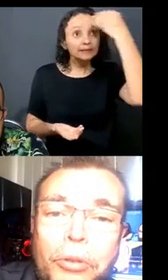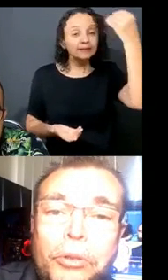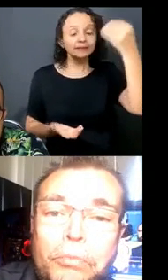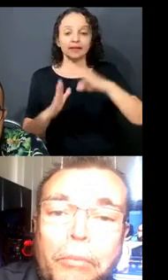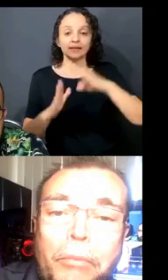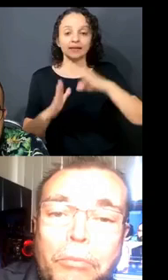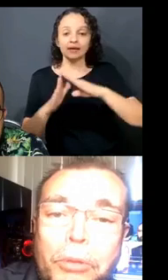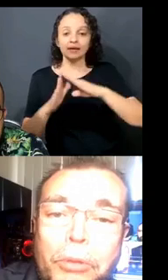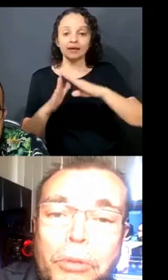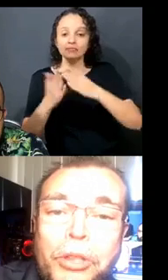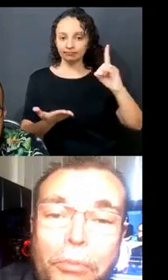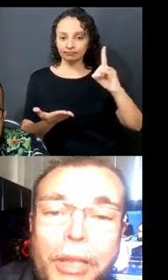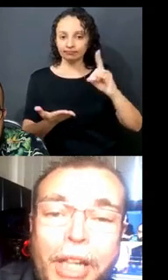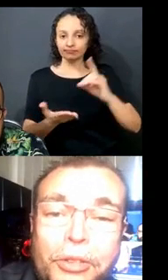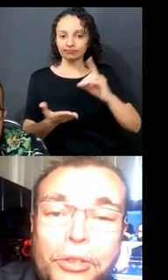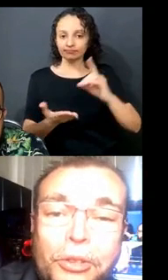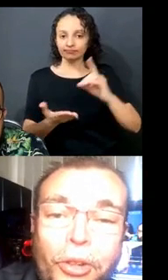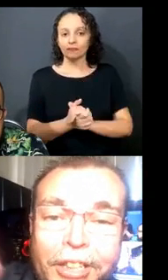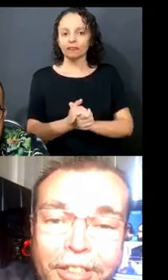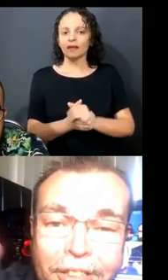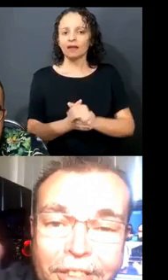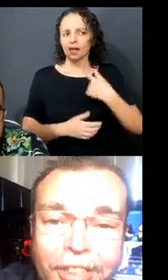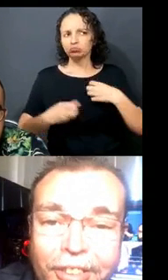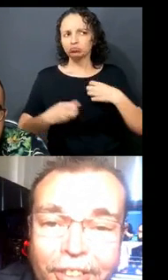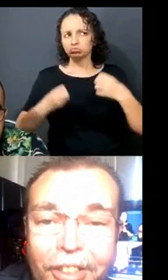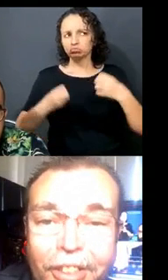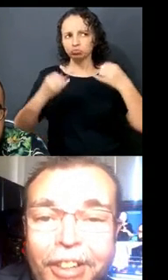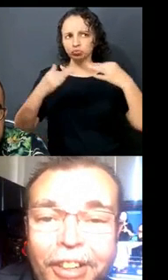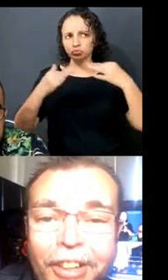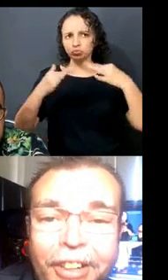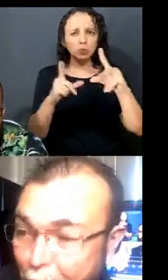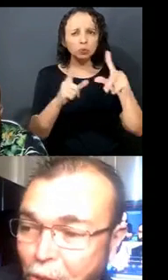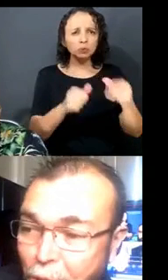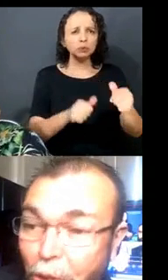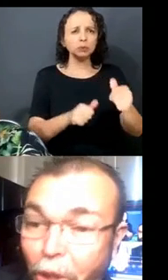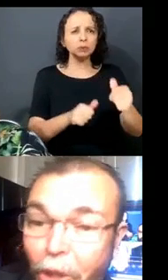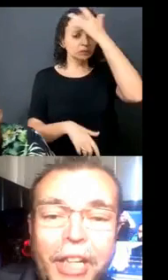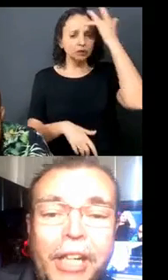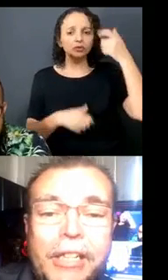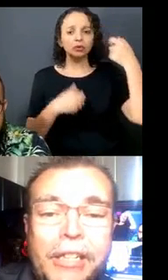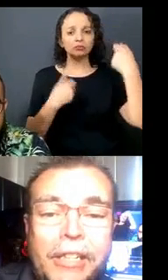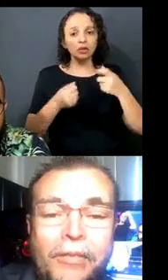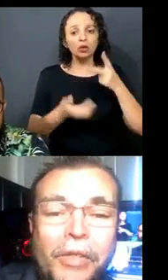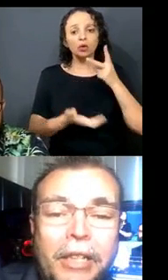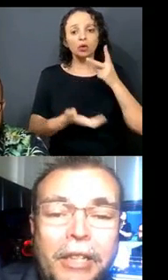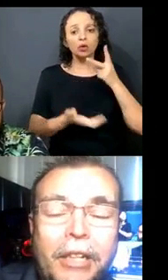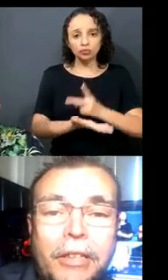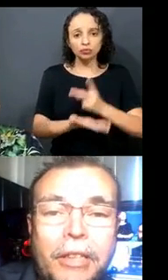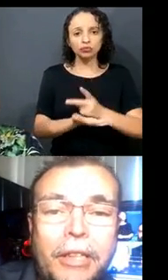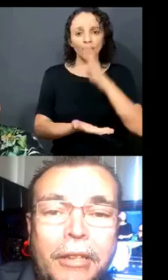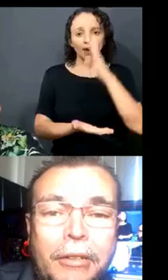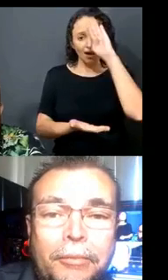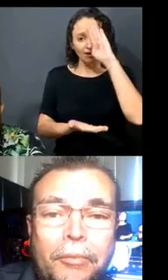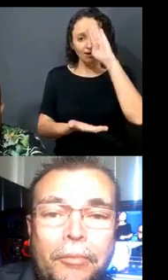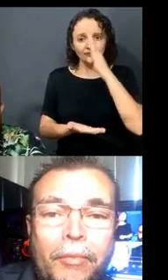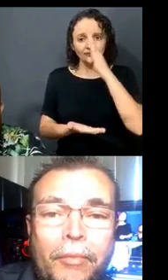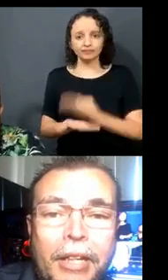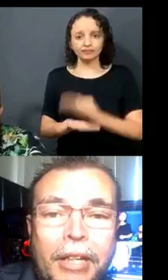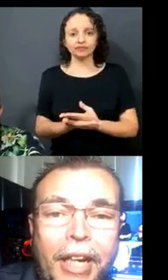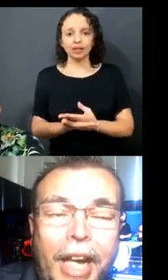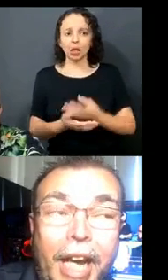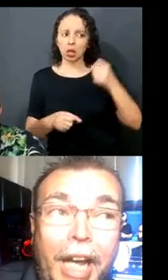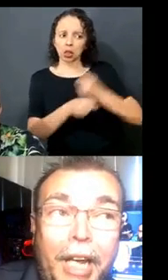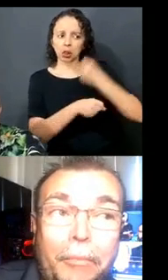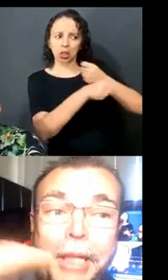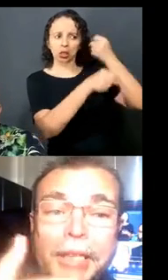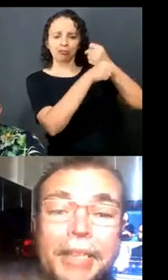Eu estou falando igreja, mesmo os membros de todas as denominações As e pessoas, né? as Como pessoas, diz, né? não, Entendeu?